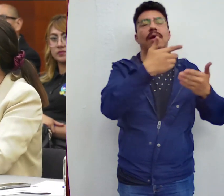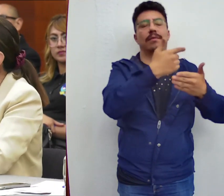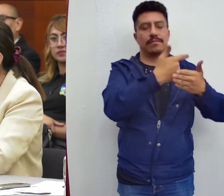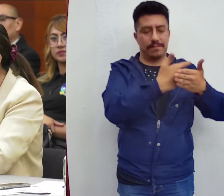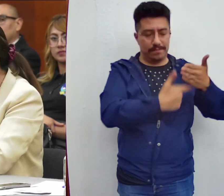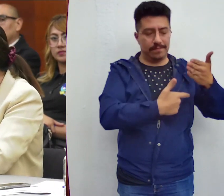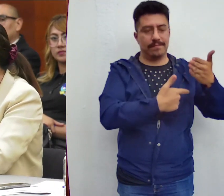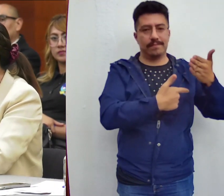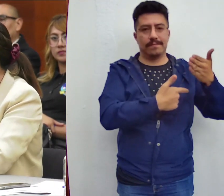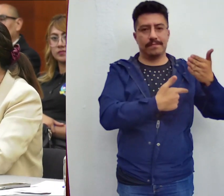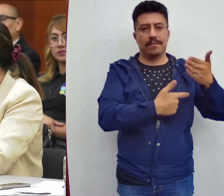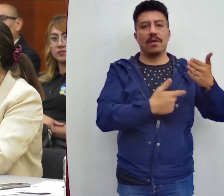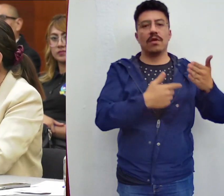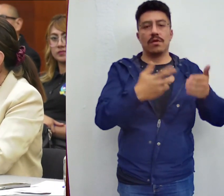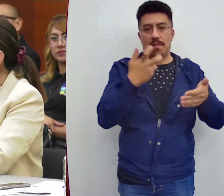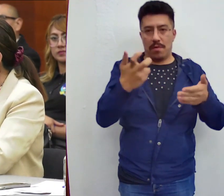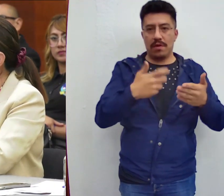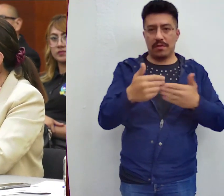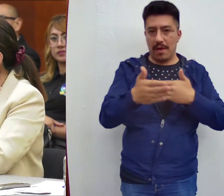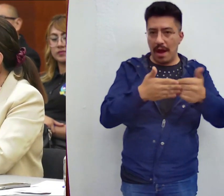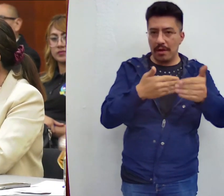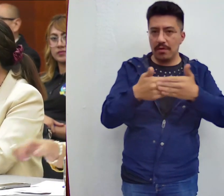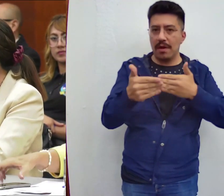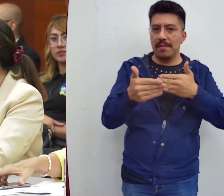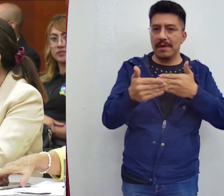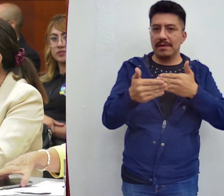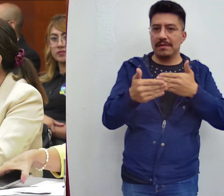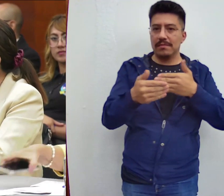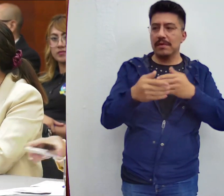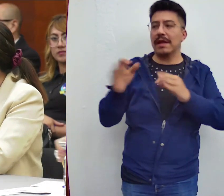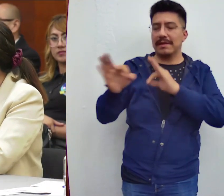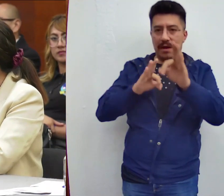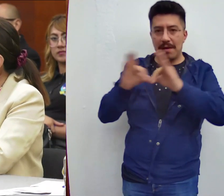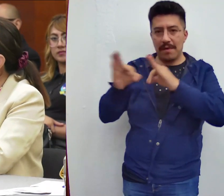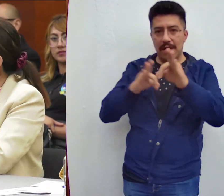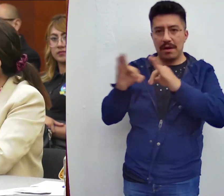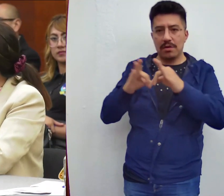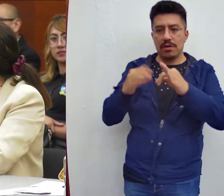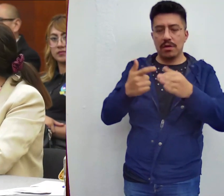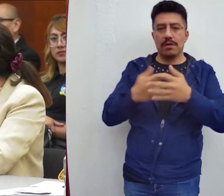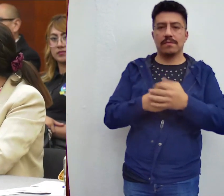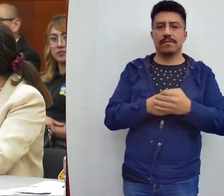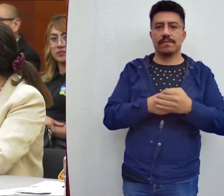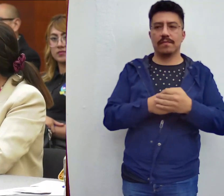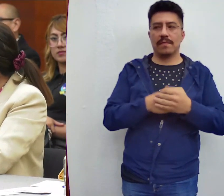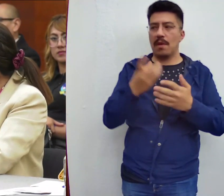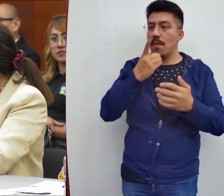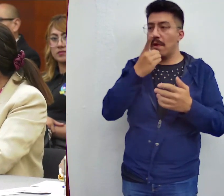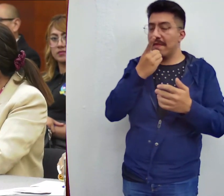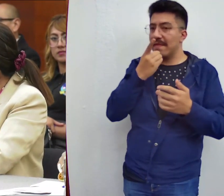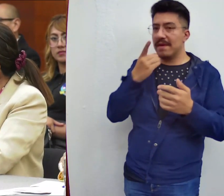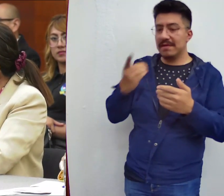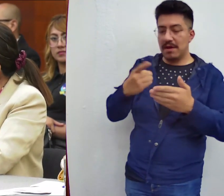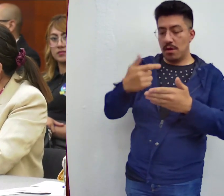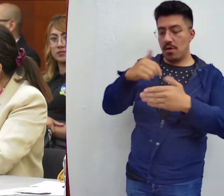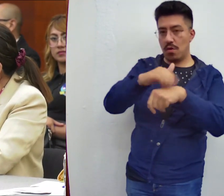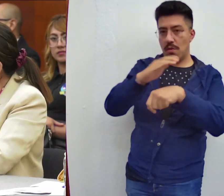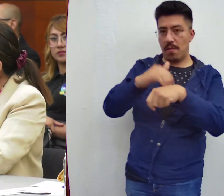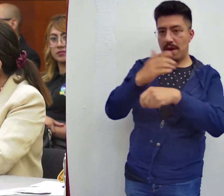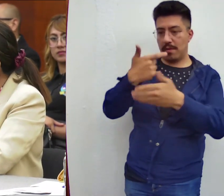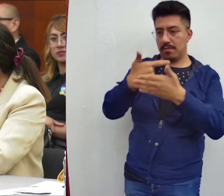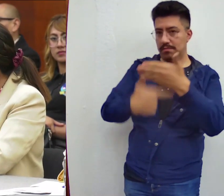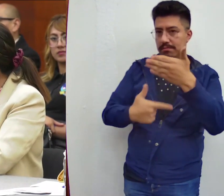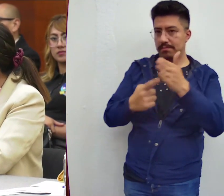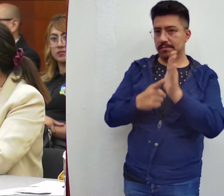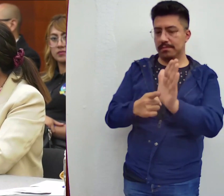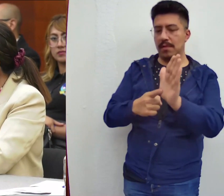decir, que actualmente ellos se pusieron a trabajar y con un algoritmo pueden decir, como bien dice, por ejemplo,